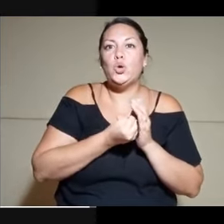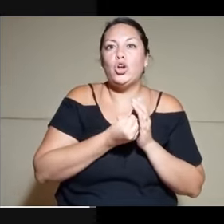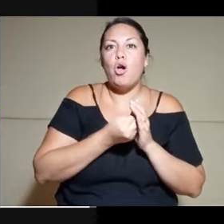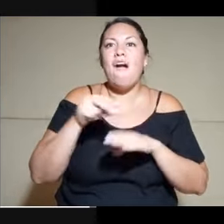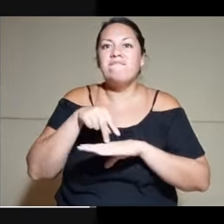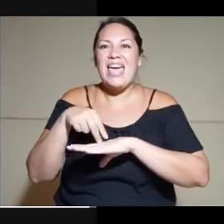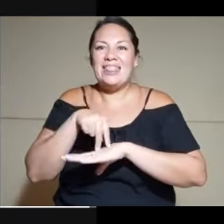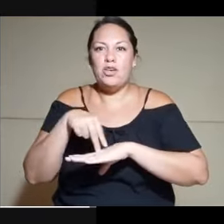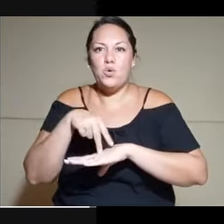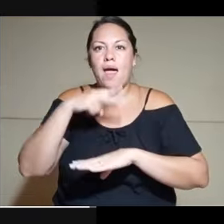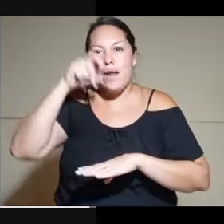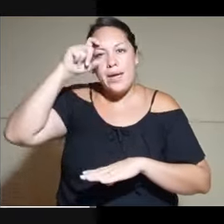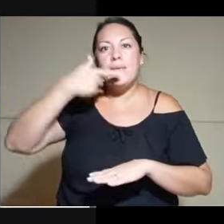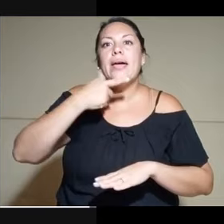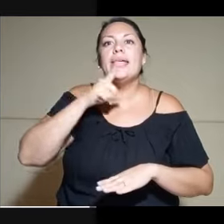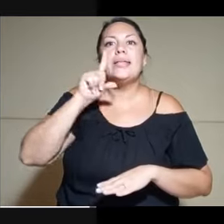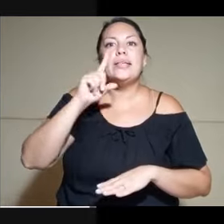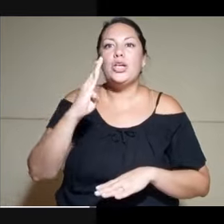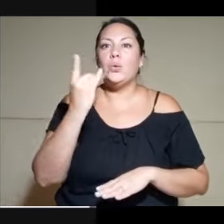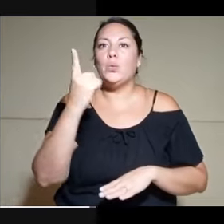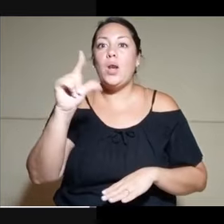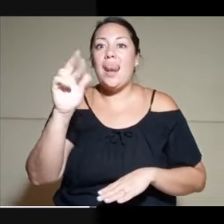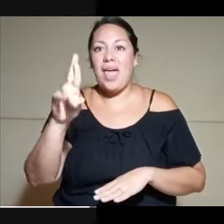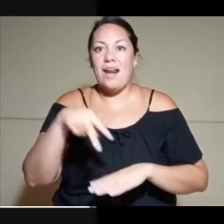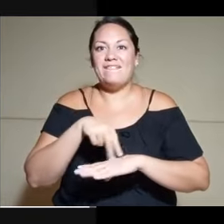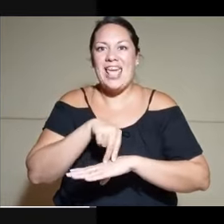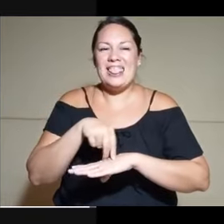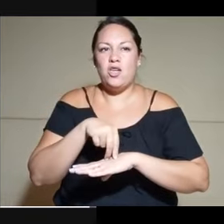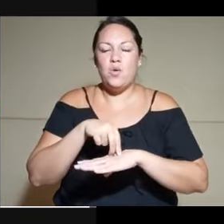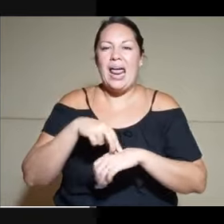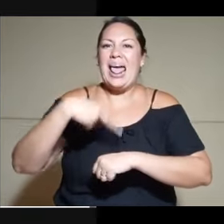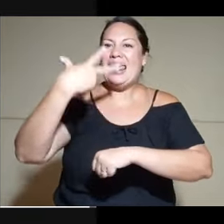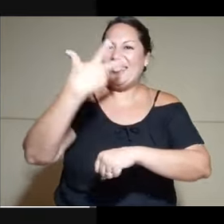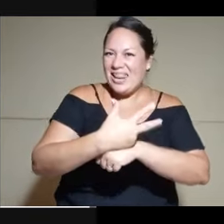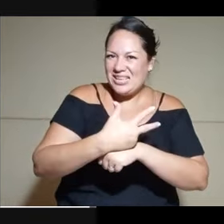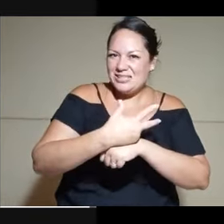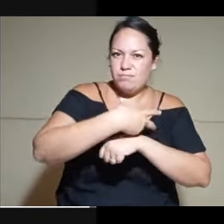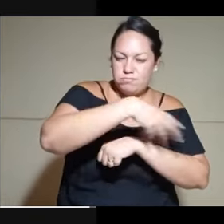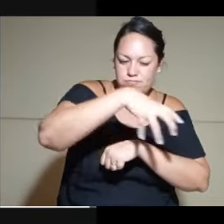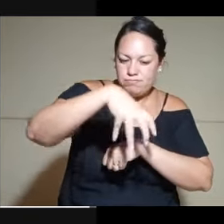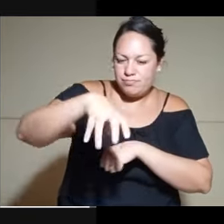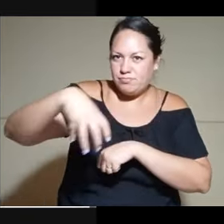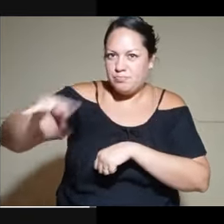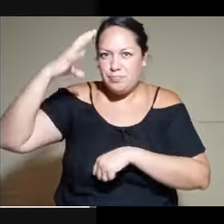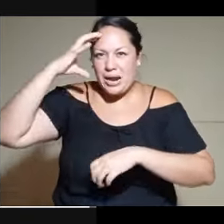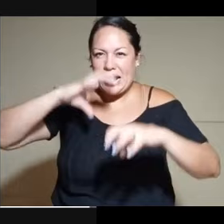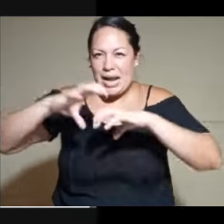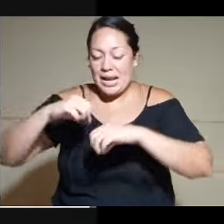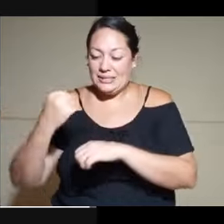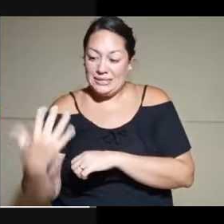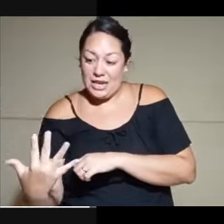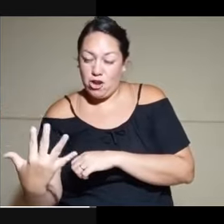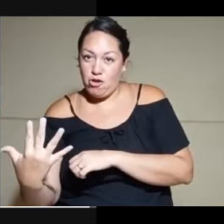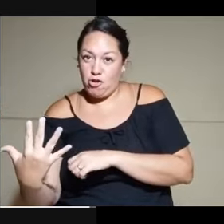vestibulares. Seguimos con protuberancia. Tenemos entonces los núcleos vestibulares y otra cosa que tenemos importante en la protuberancia es el